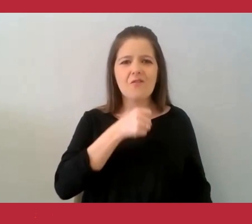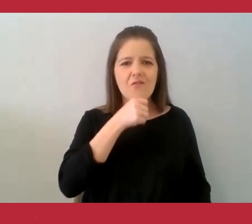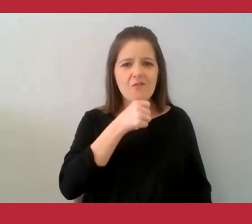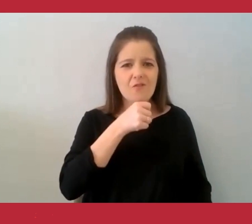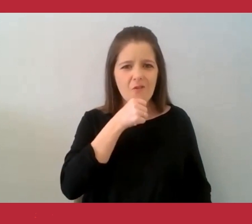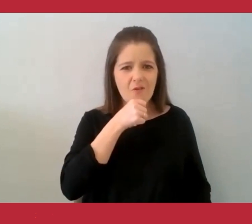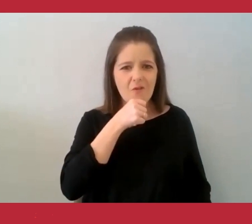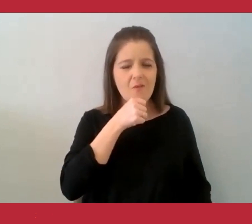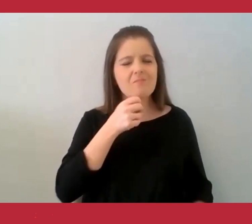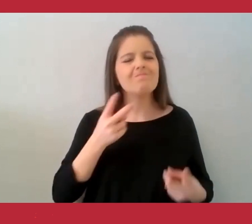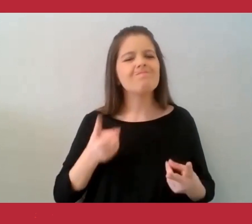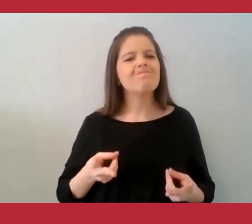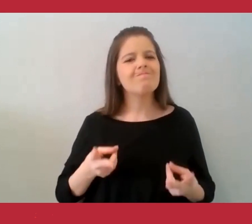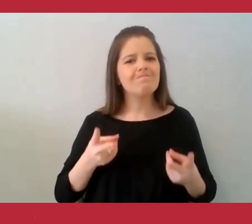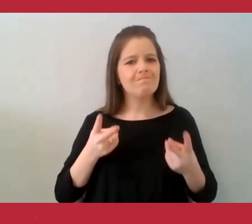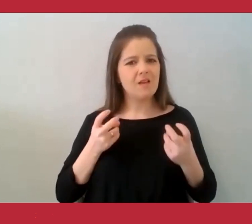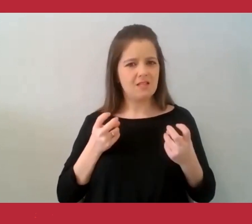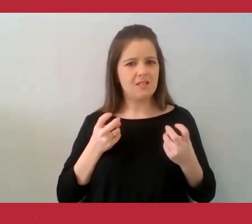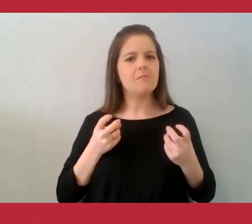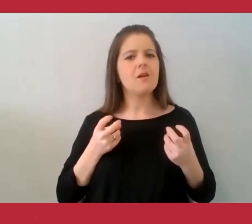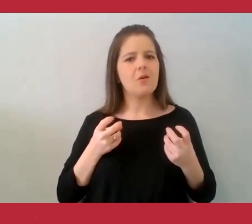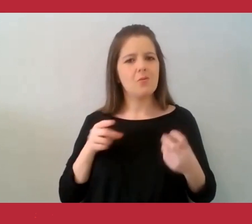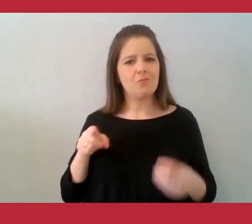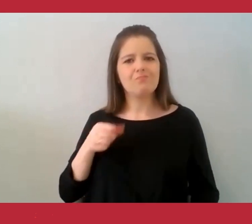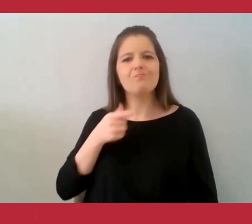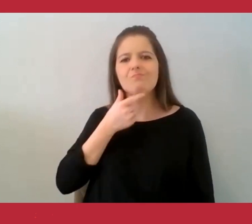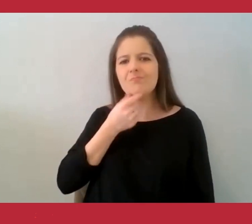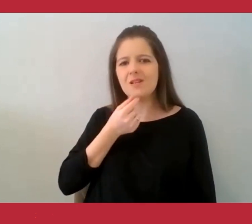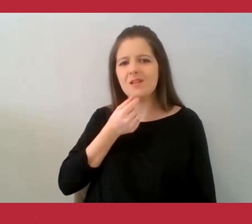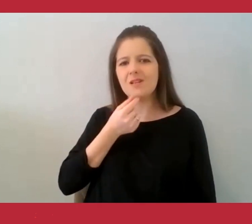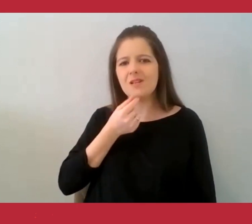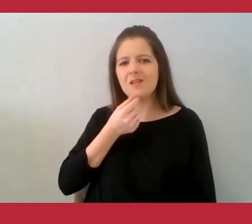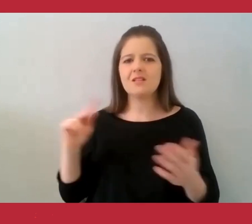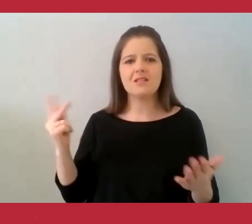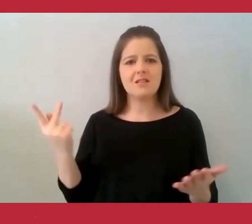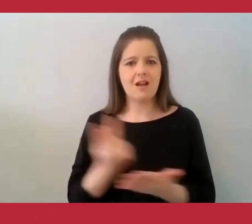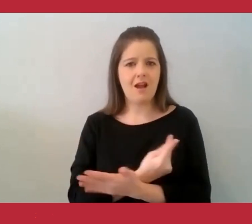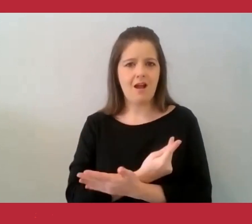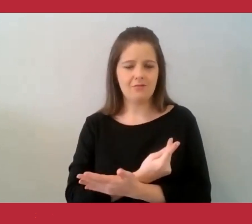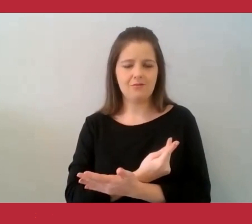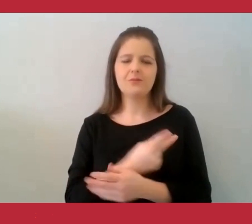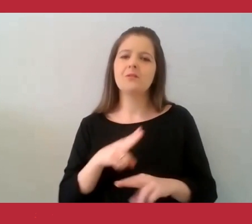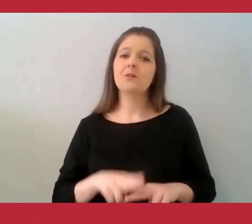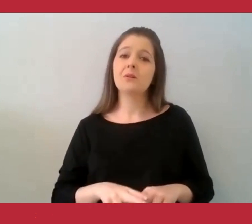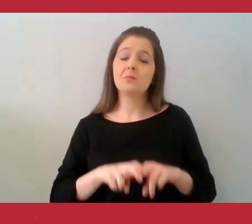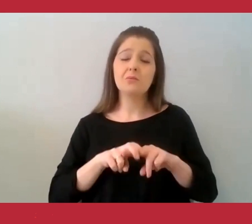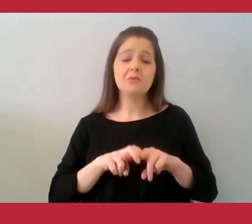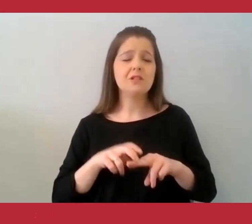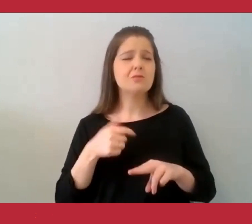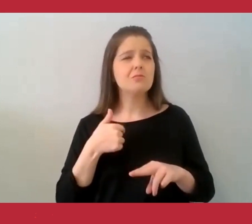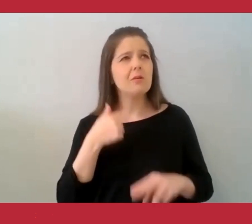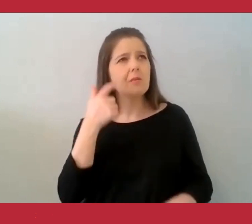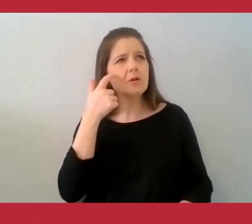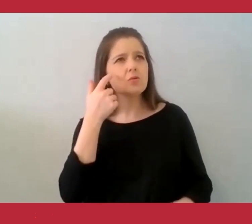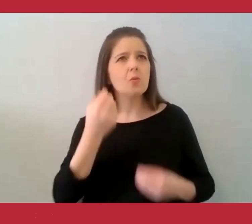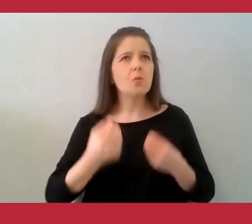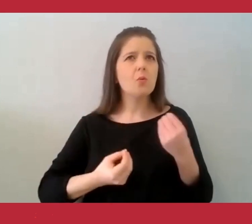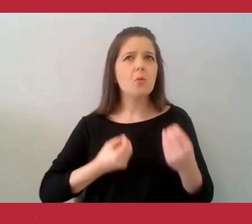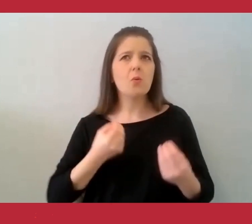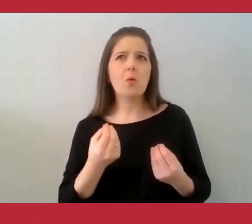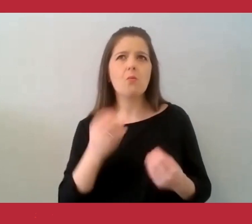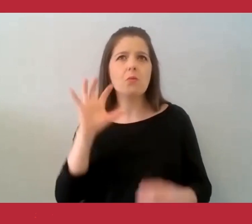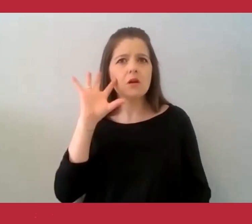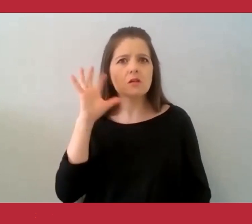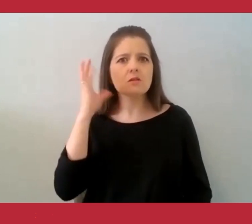tinha percebido que ele havia feito algo errado. Joãozinho não sabia o que fazer. Como resolver